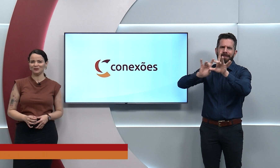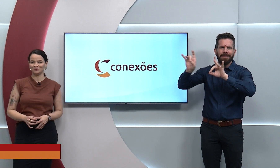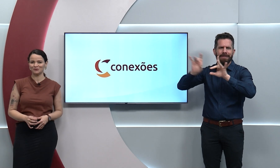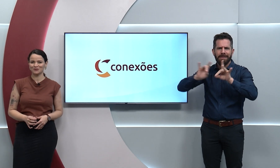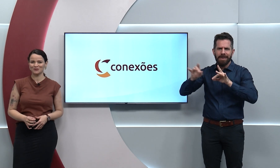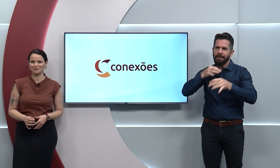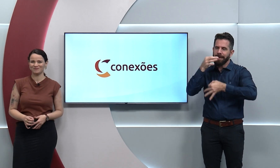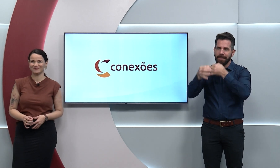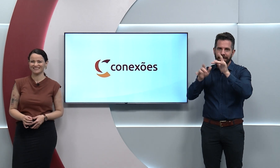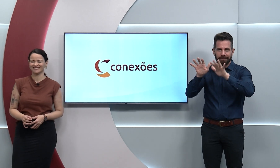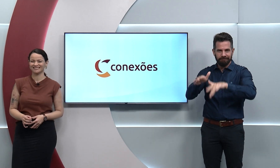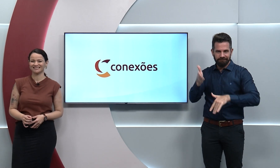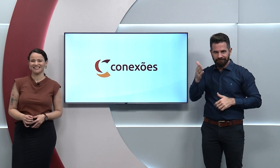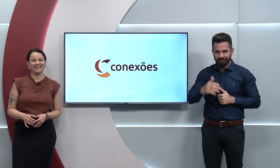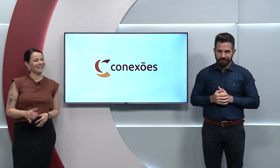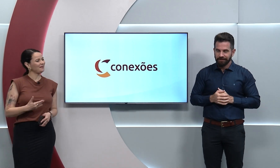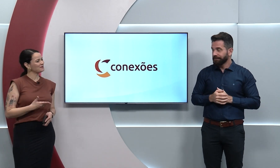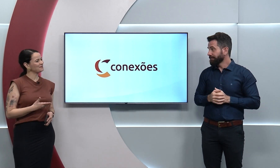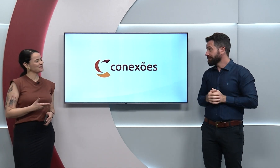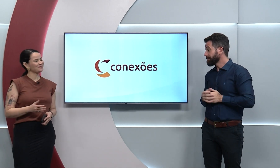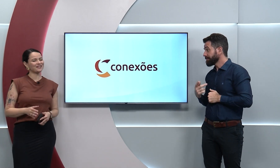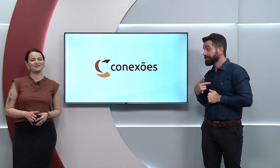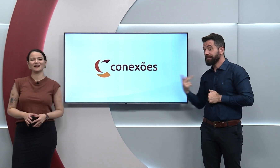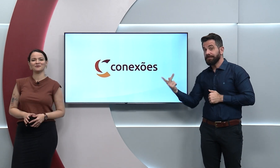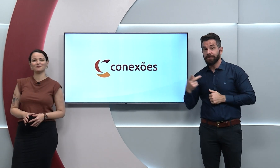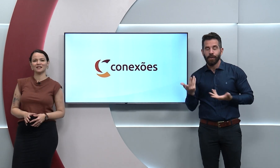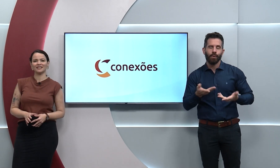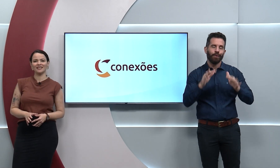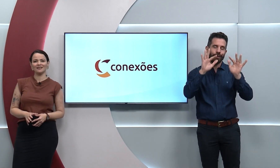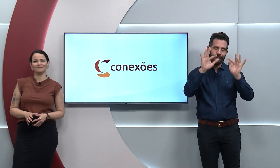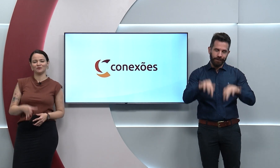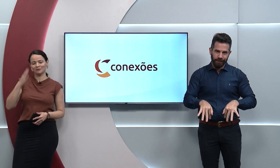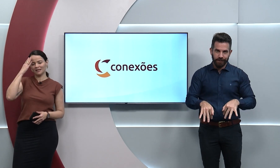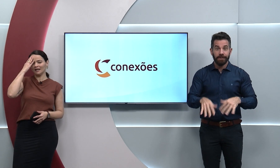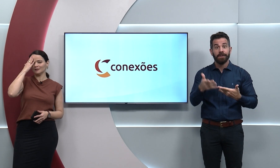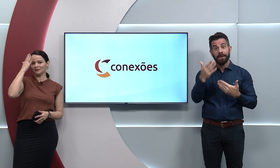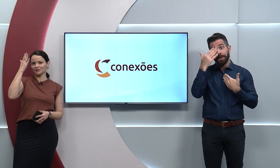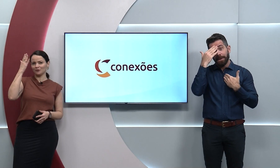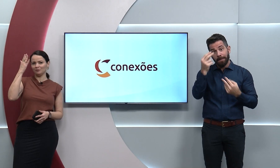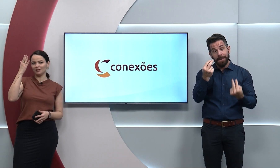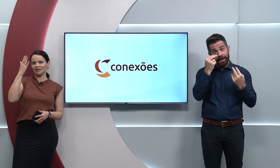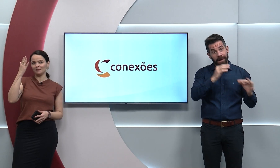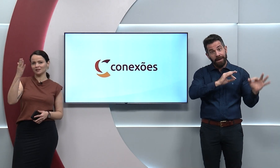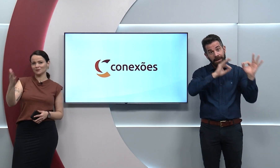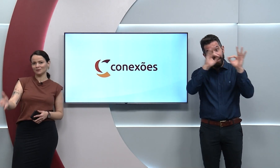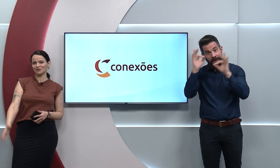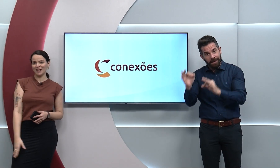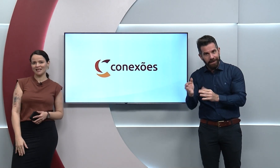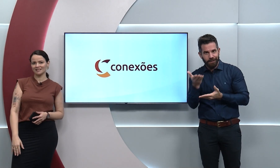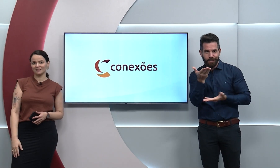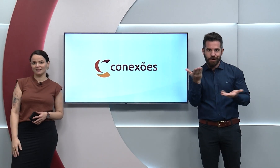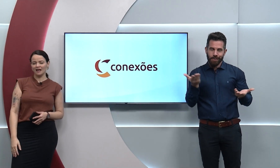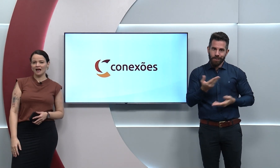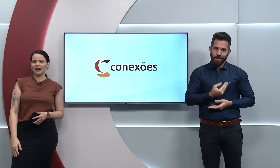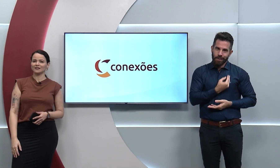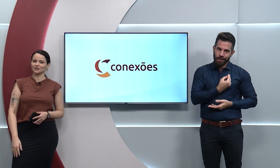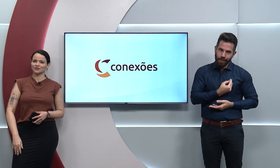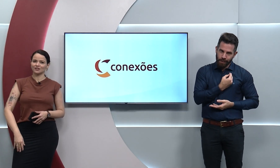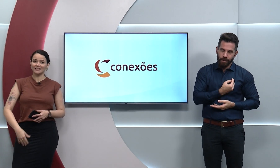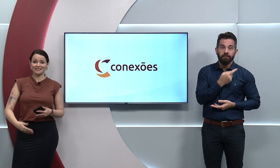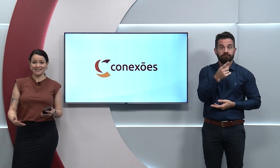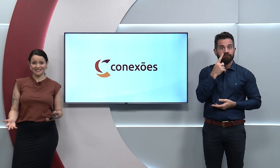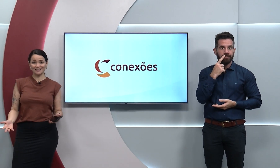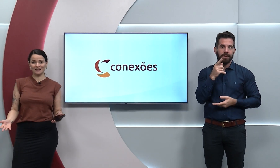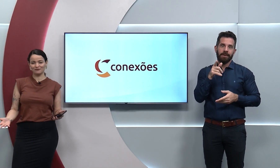nossos conteúdos. Eu e o professor Diego ficamos por aqui. Muito obrigada pela sua companhia e pela sua audiência. A